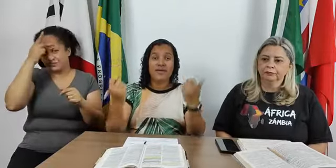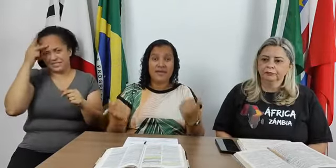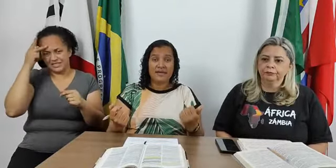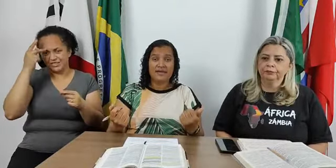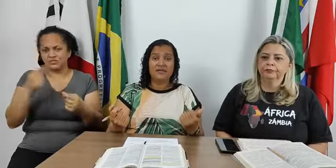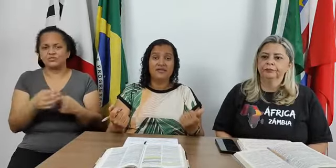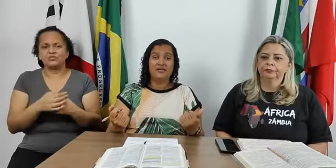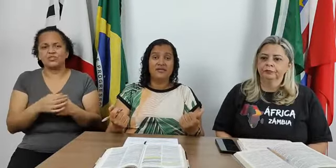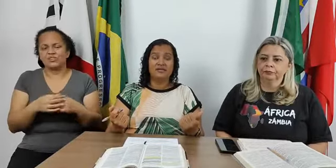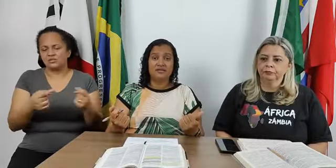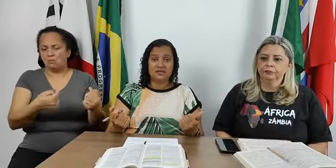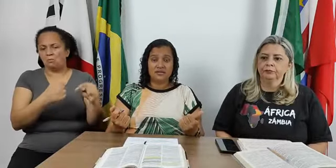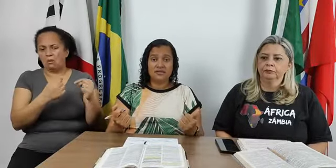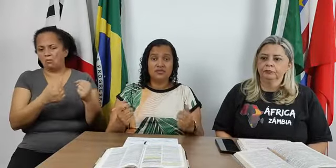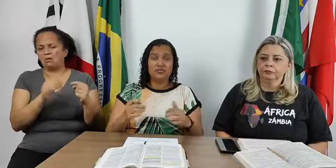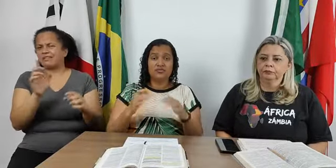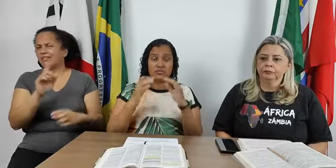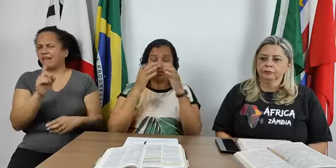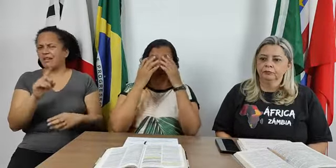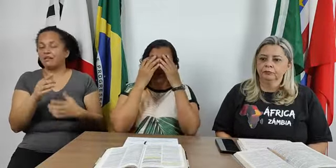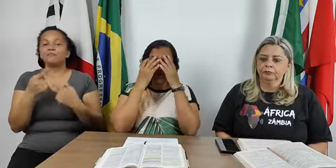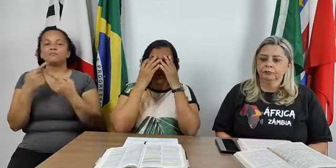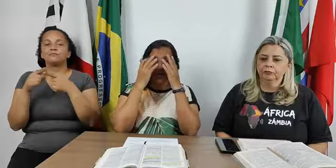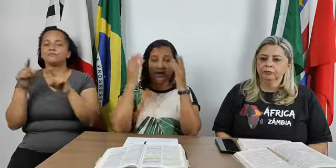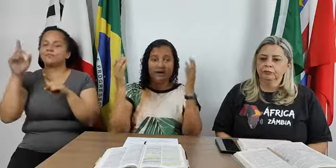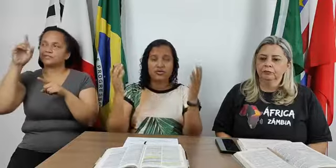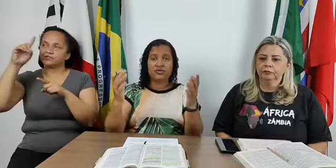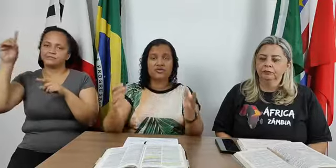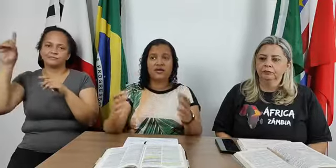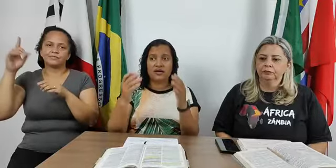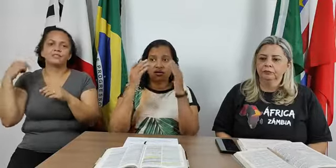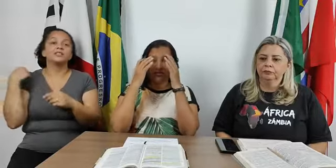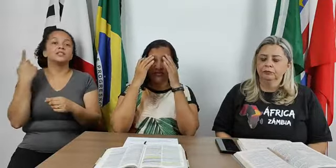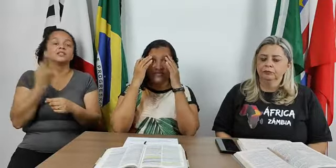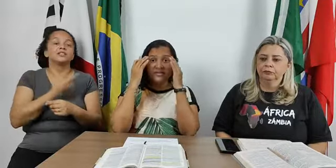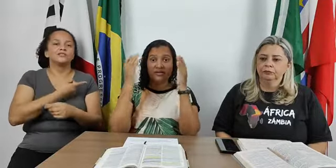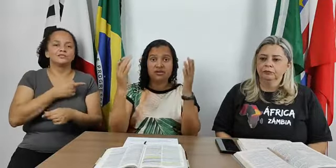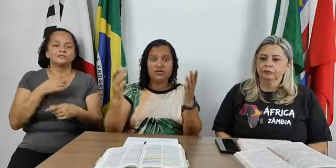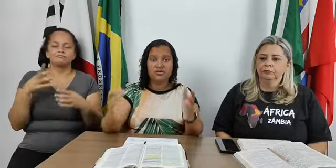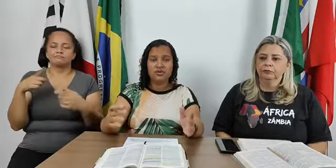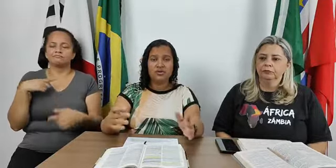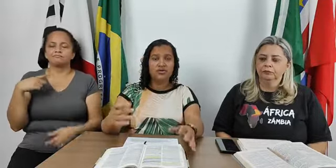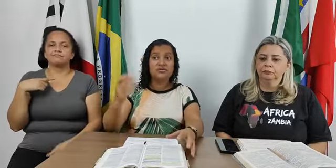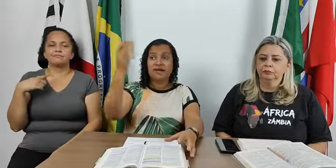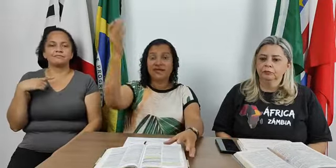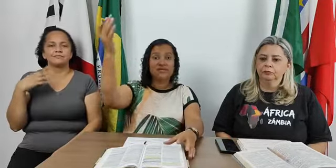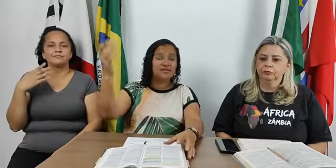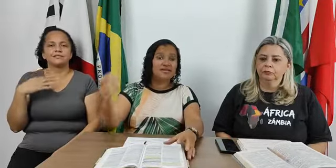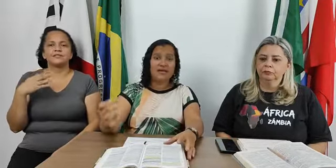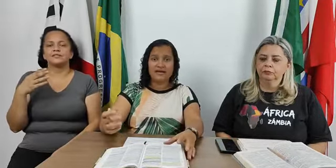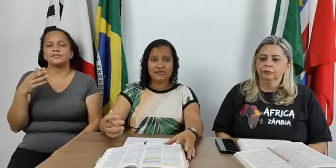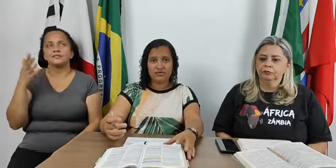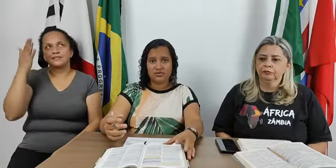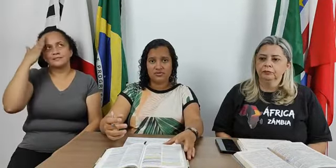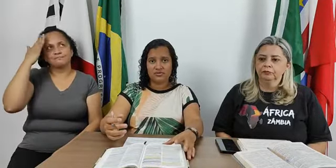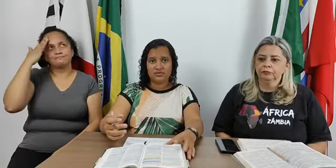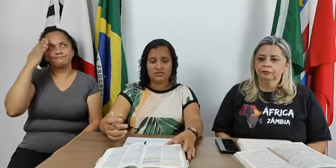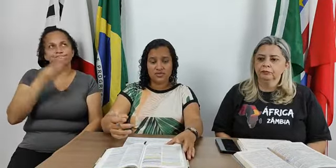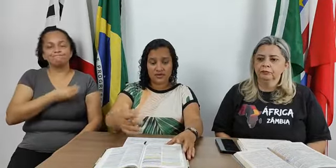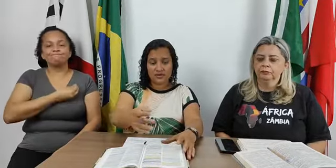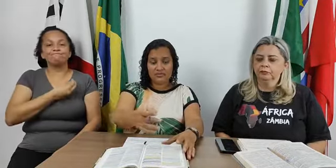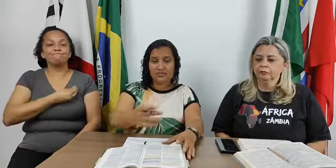nos segue, entendeu? Tirar a nossa visão da